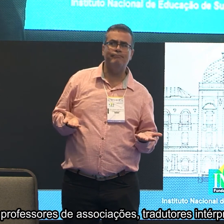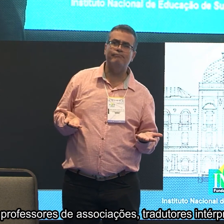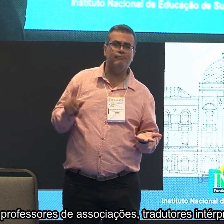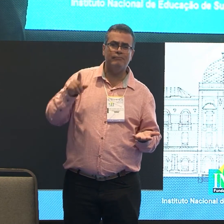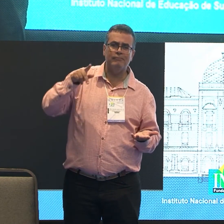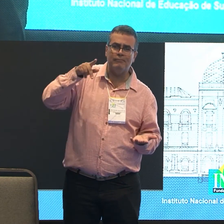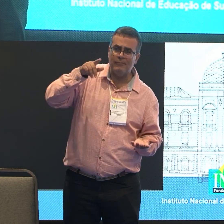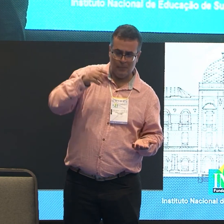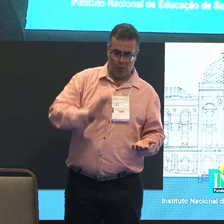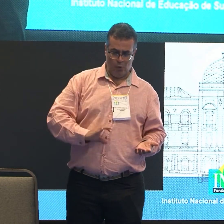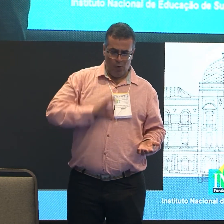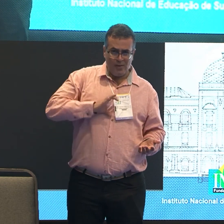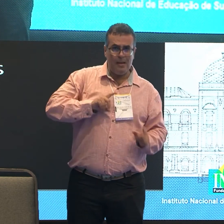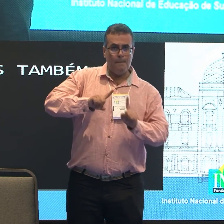intérpretes.